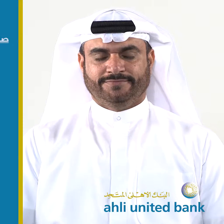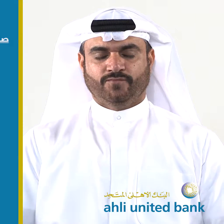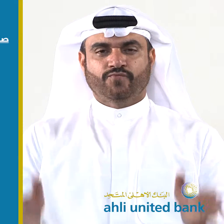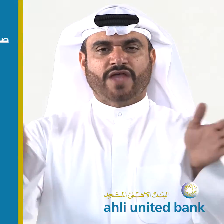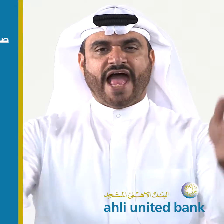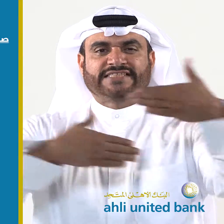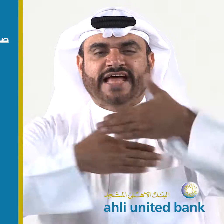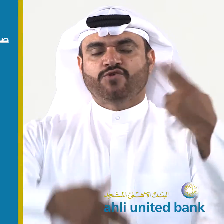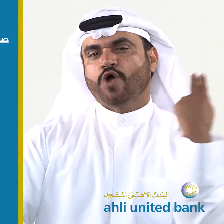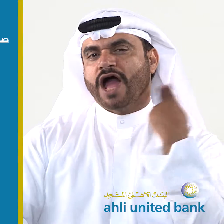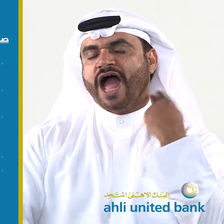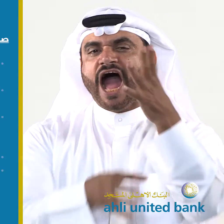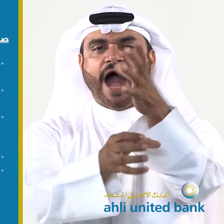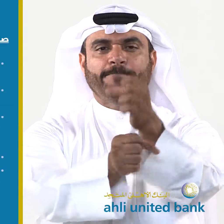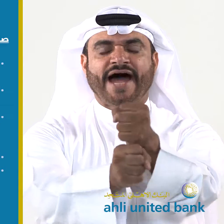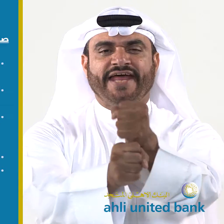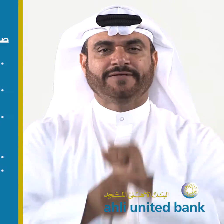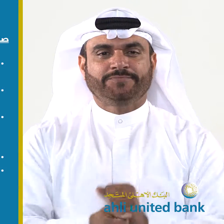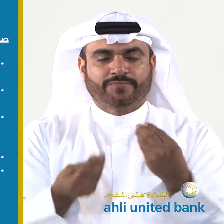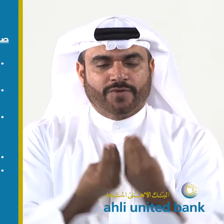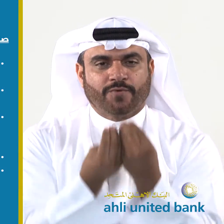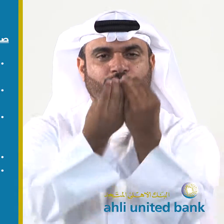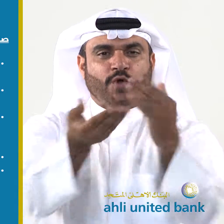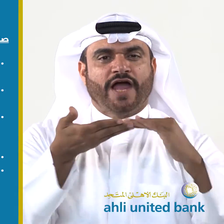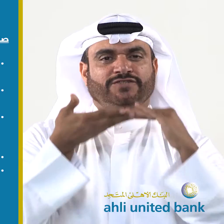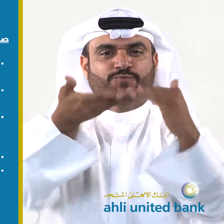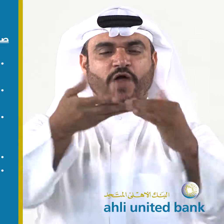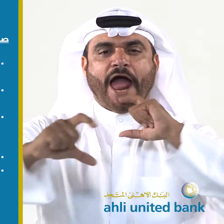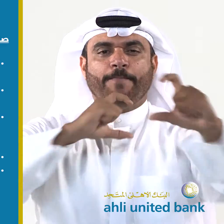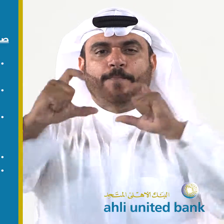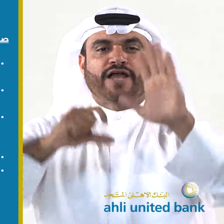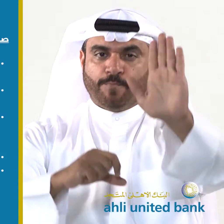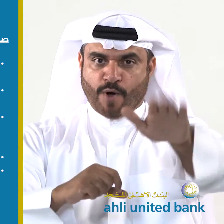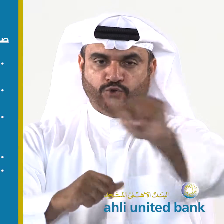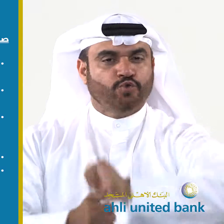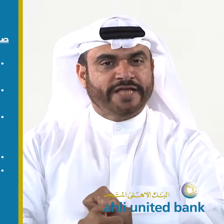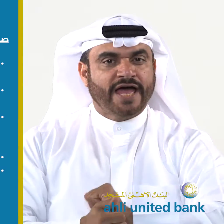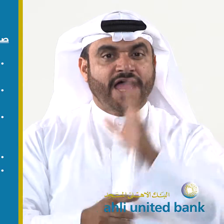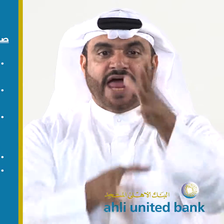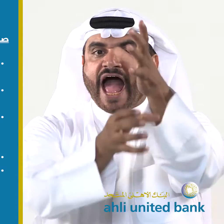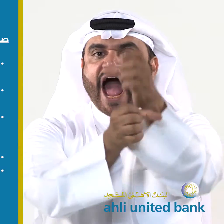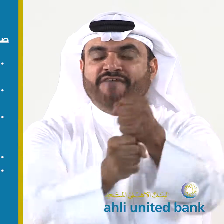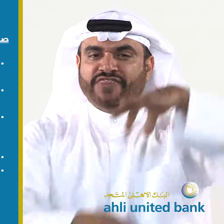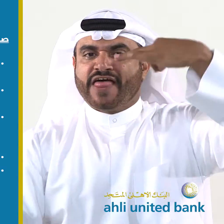صناديق الأمانات خدمة يوفرها البنك، وذلك لحفظ المقتنيات